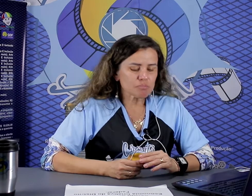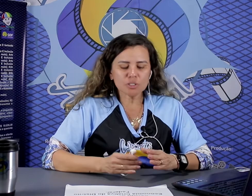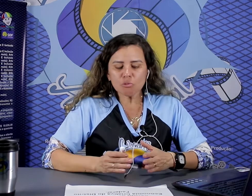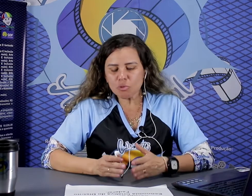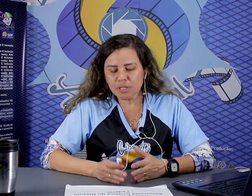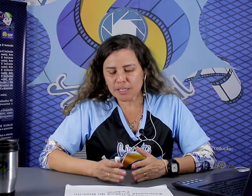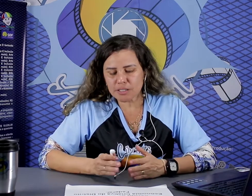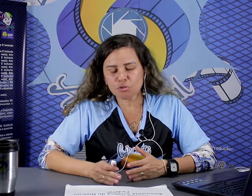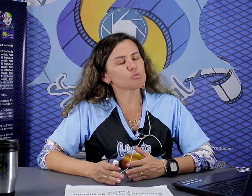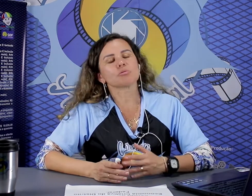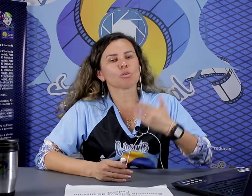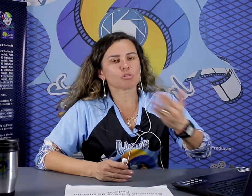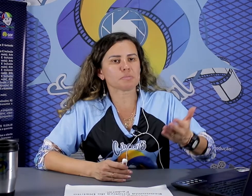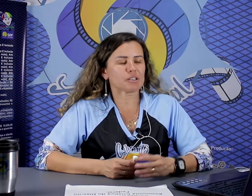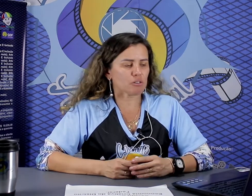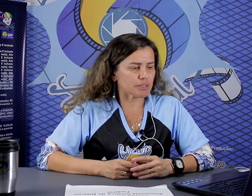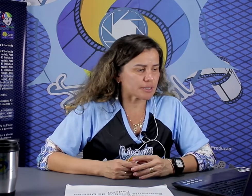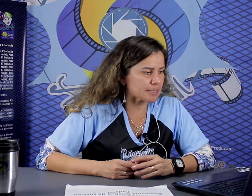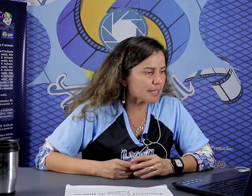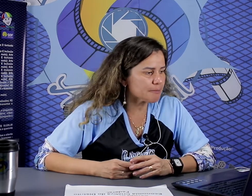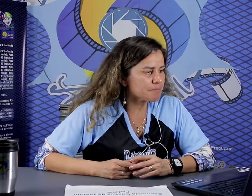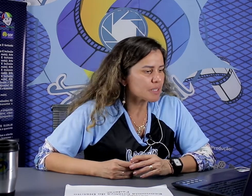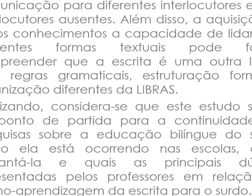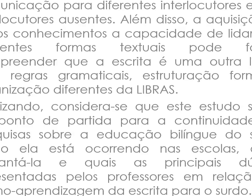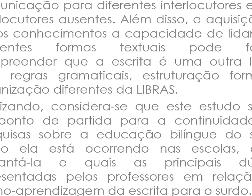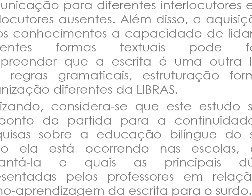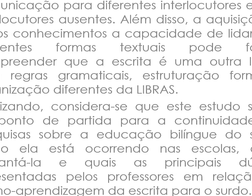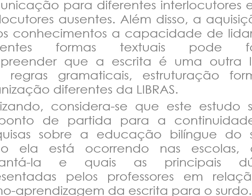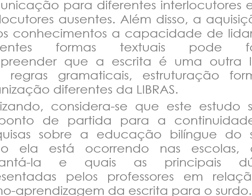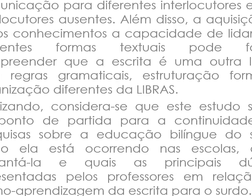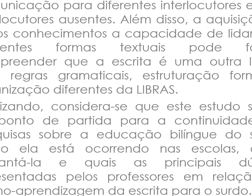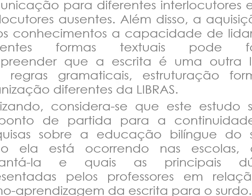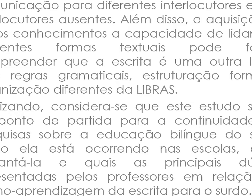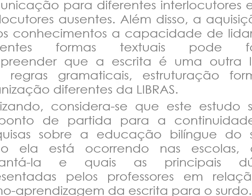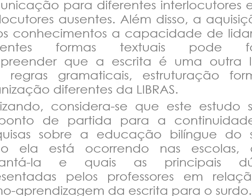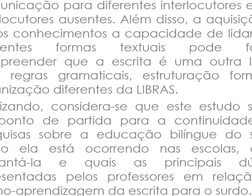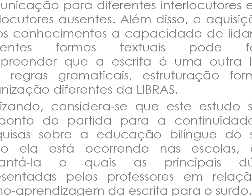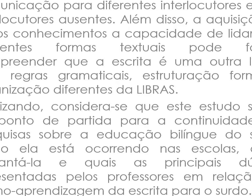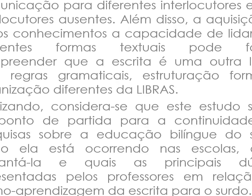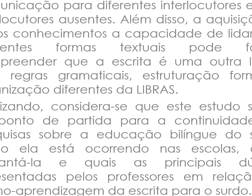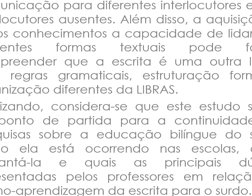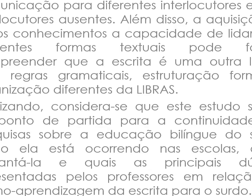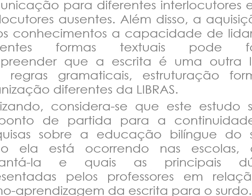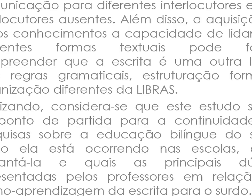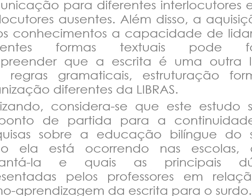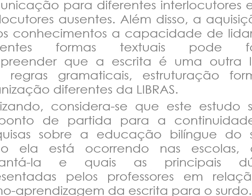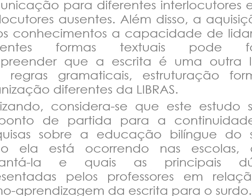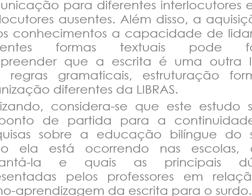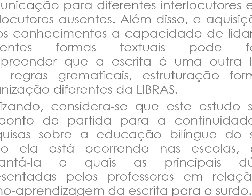então, o que esse estudo trouxe para nós, né? O que a gente precisa? A gente precisa entender que a educação bilíngue